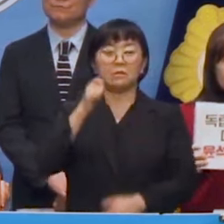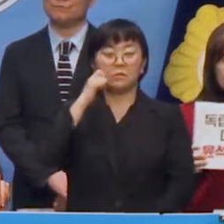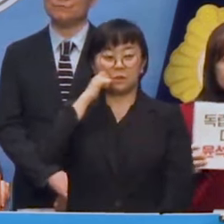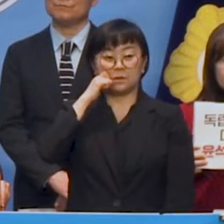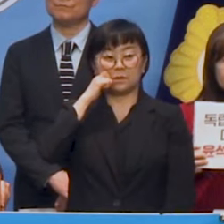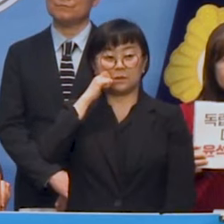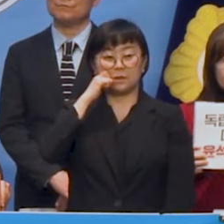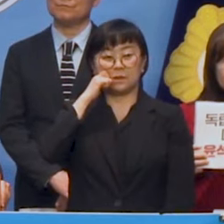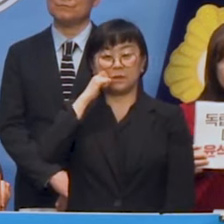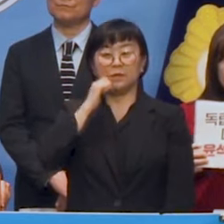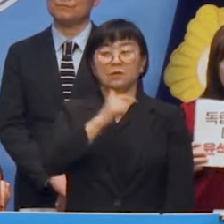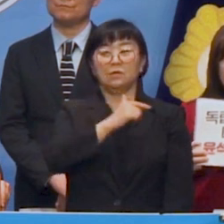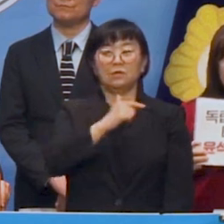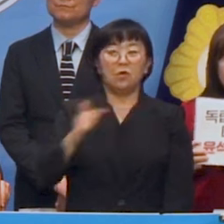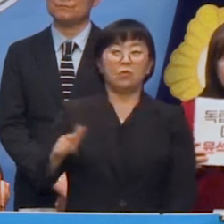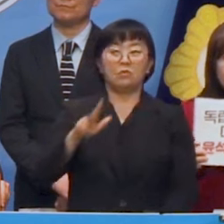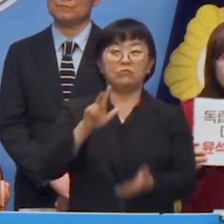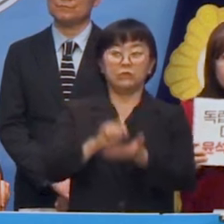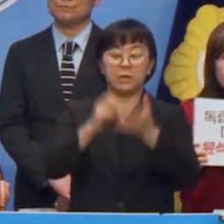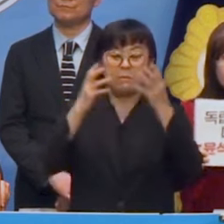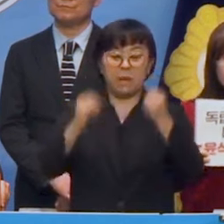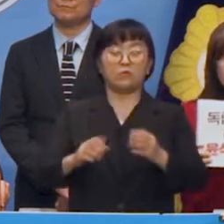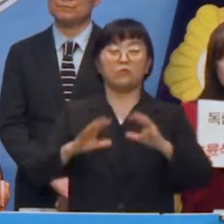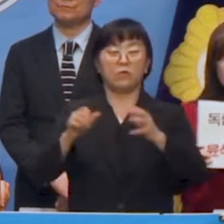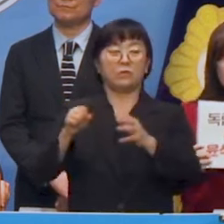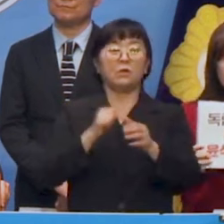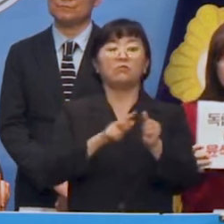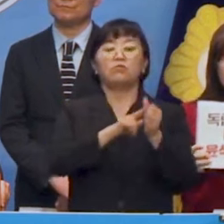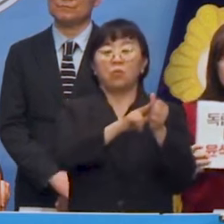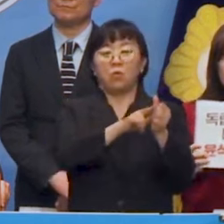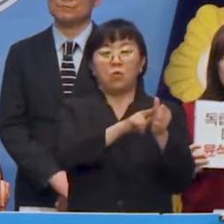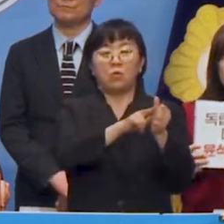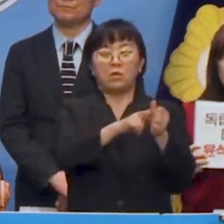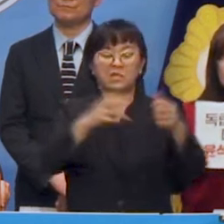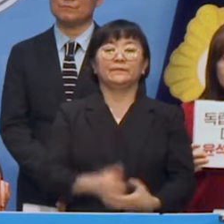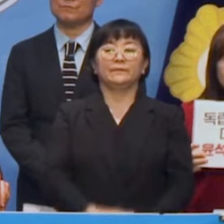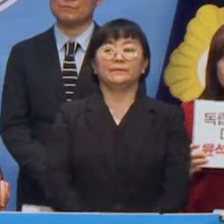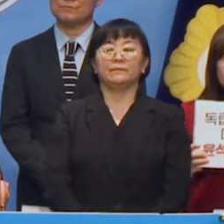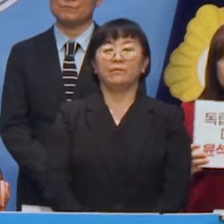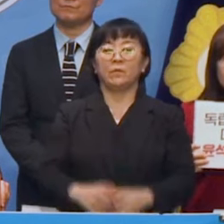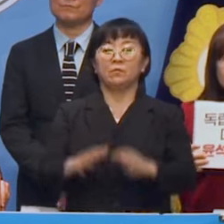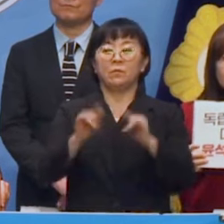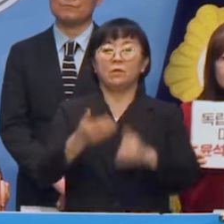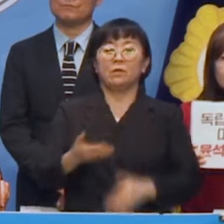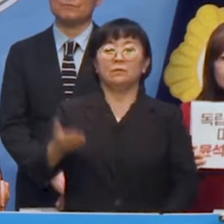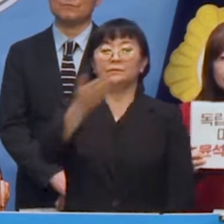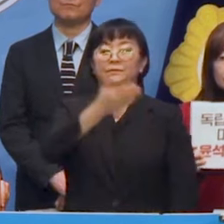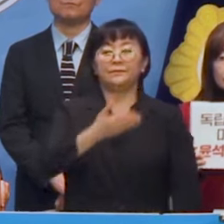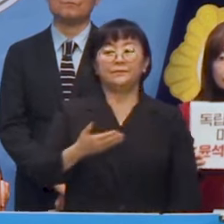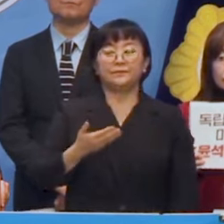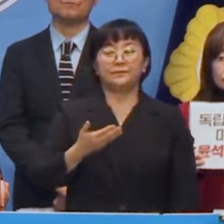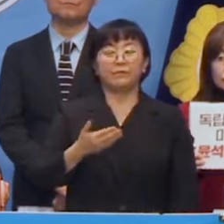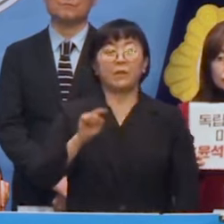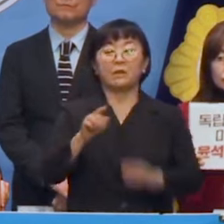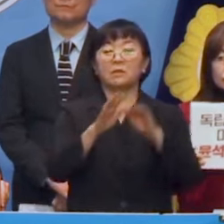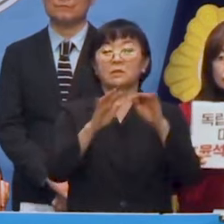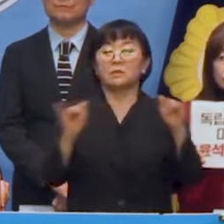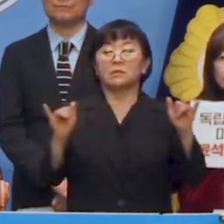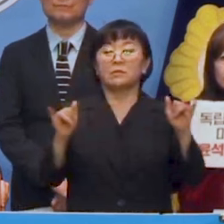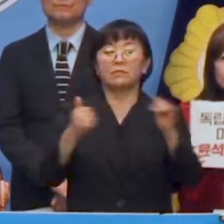정도로 너무나도 문제투성이인 국힘당 후보들이 넘쳐납니다. 국민 여러분, 이런